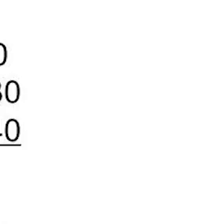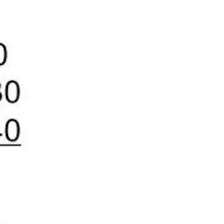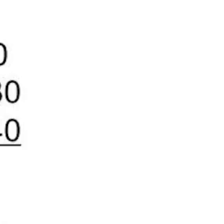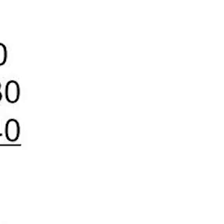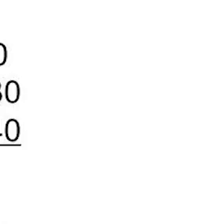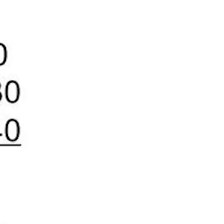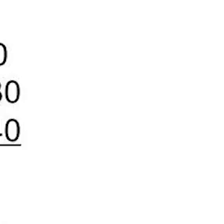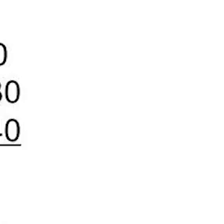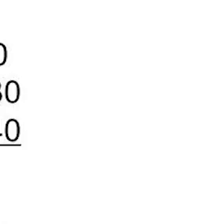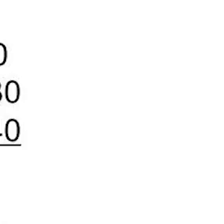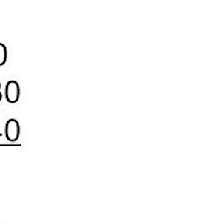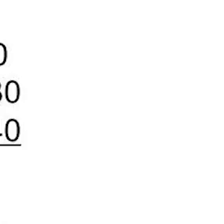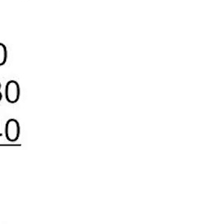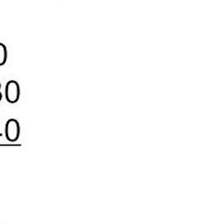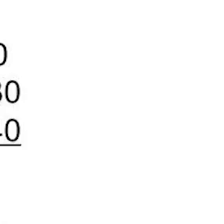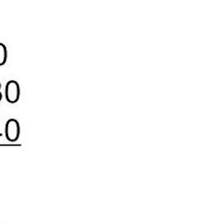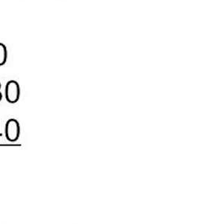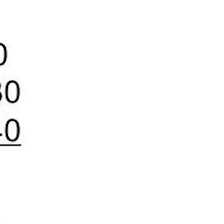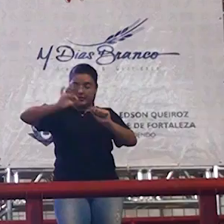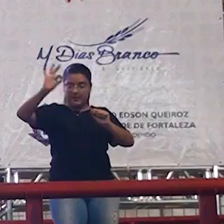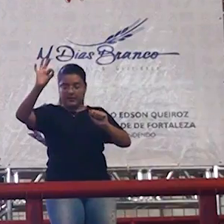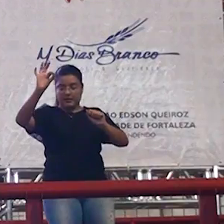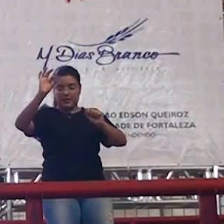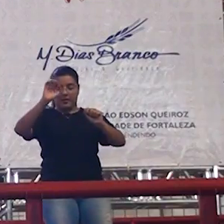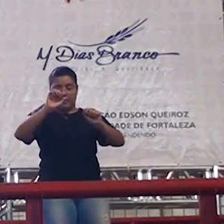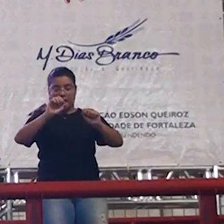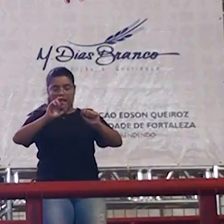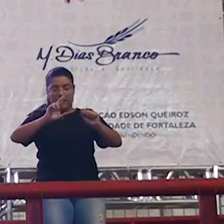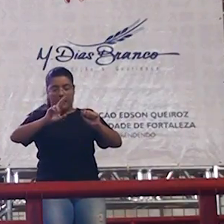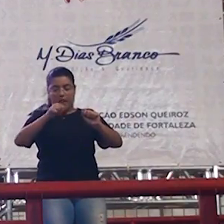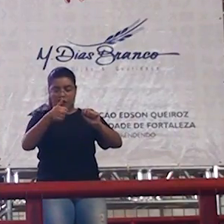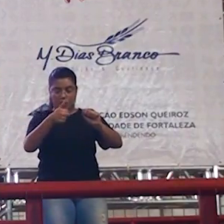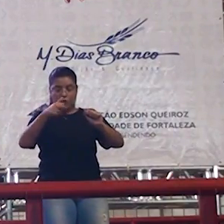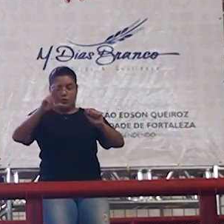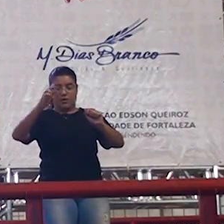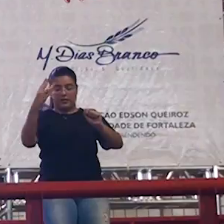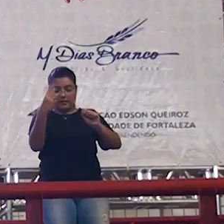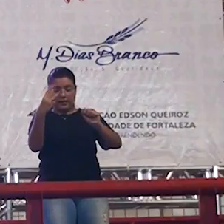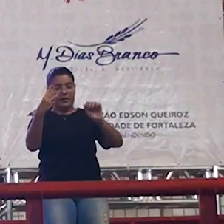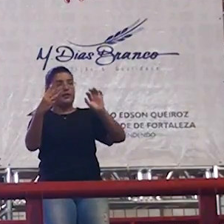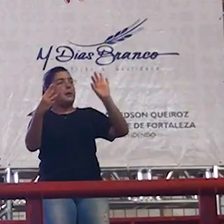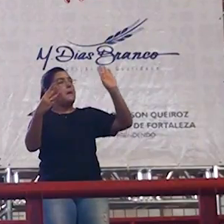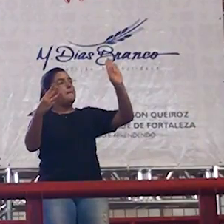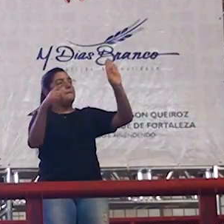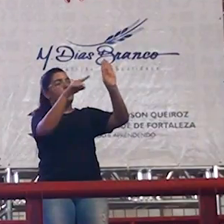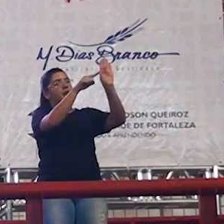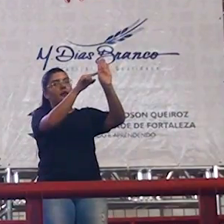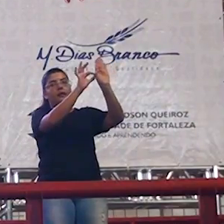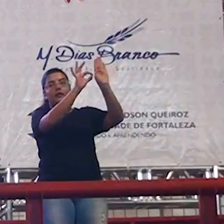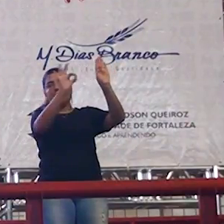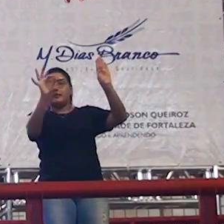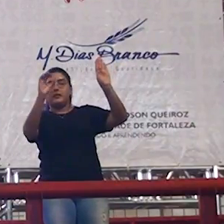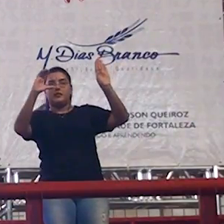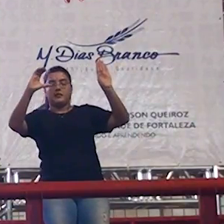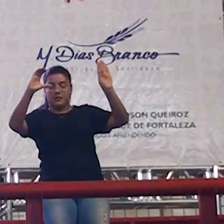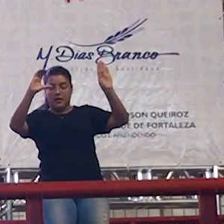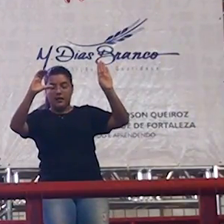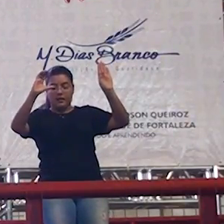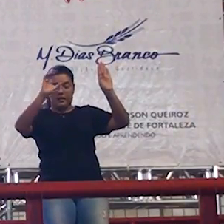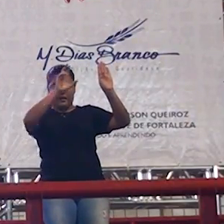De A até C, raio 1 com raio 3. E de B até C, raio 2 com raio 3.